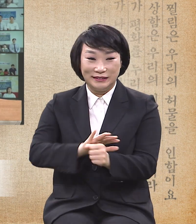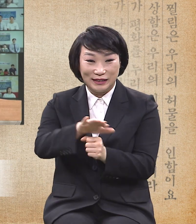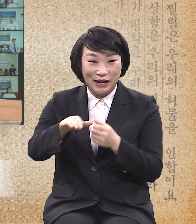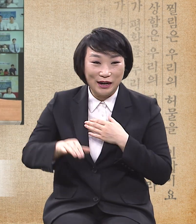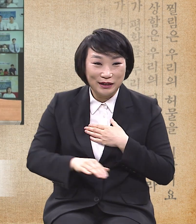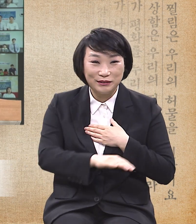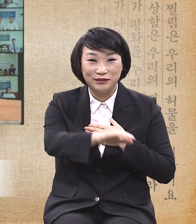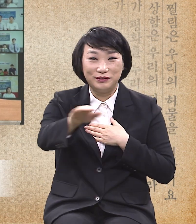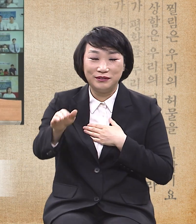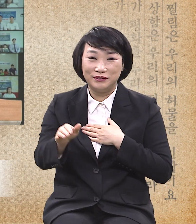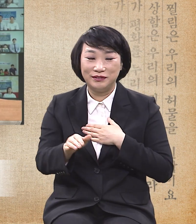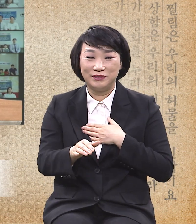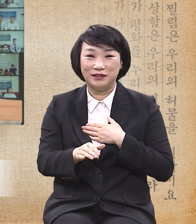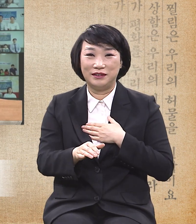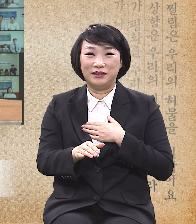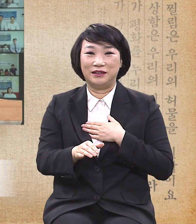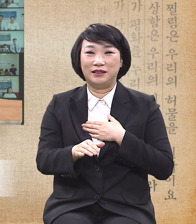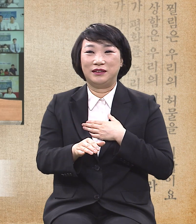사랑하는